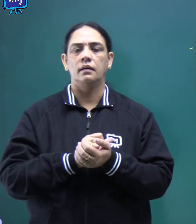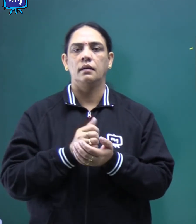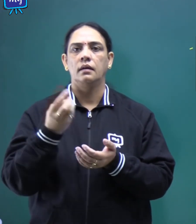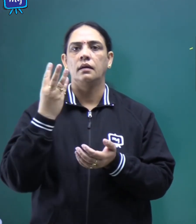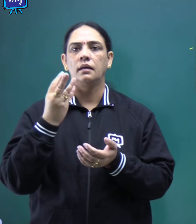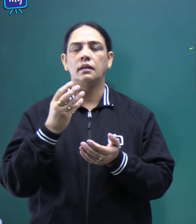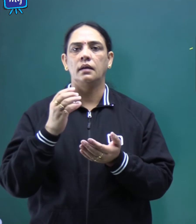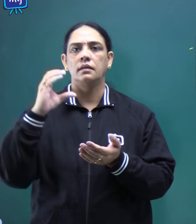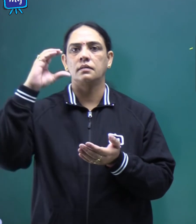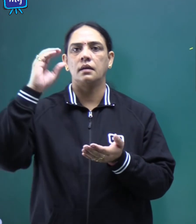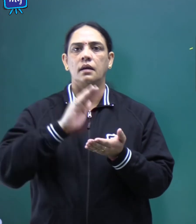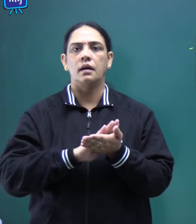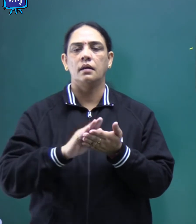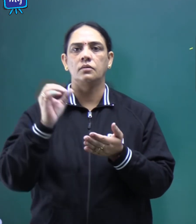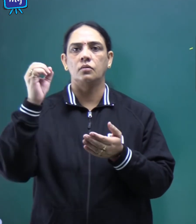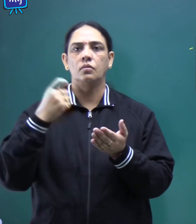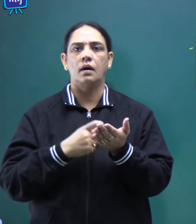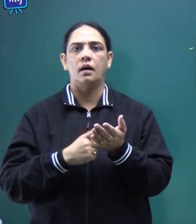कितनी जीवाएं